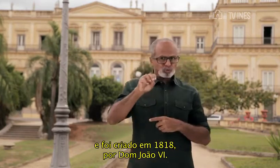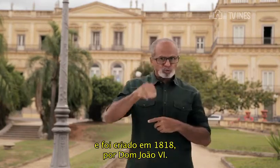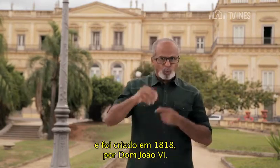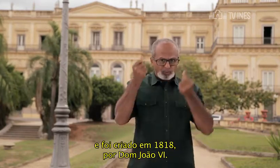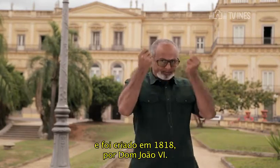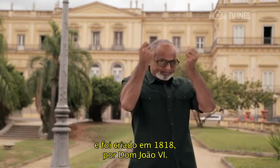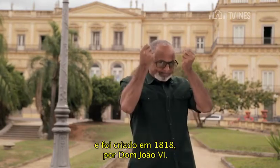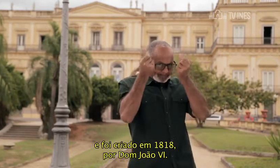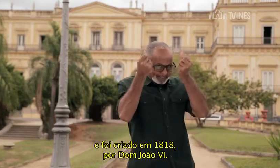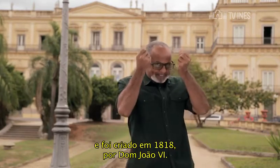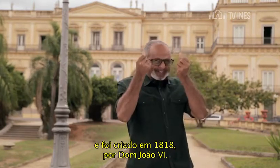João VI.